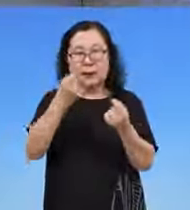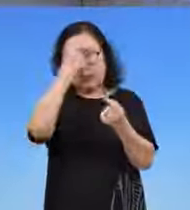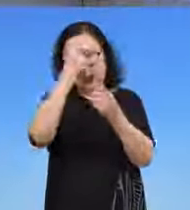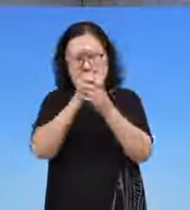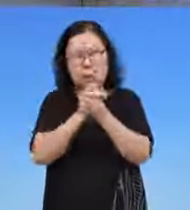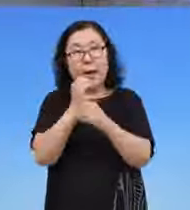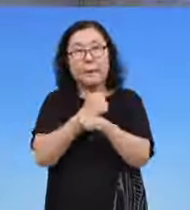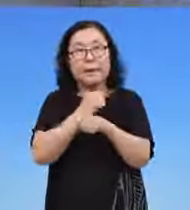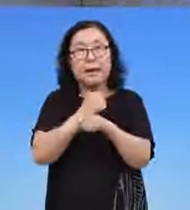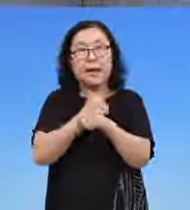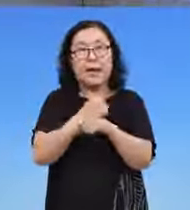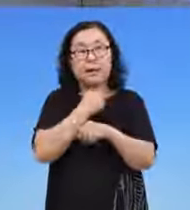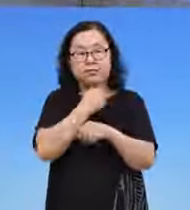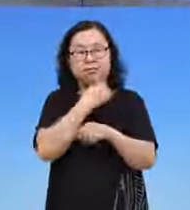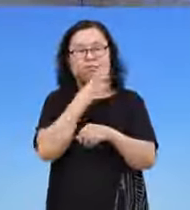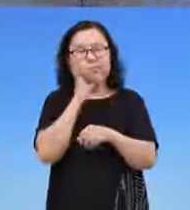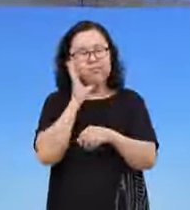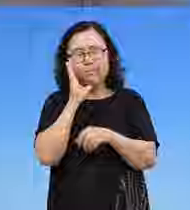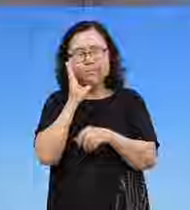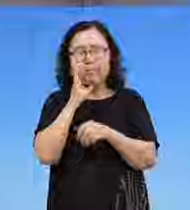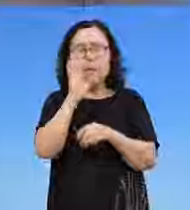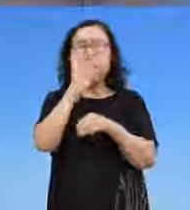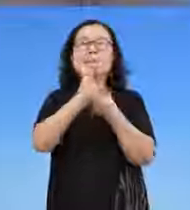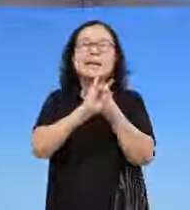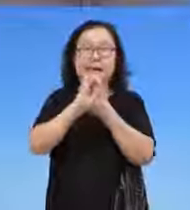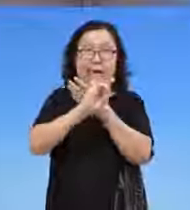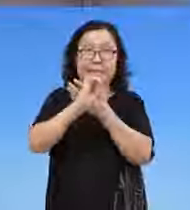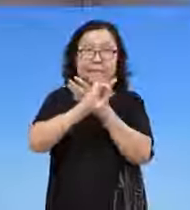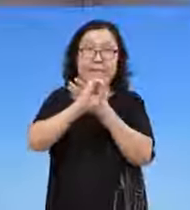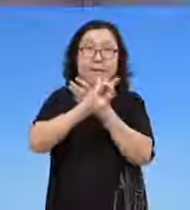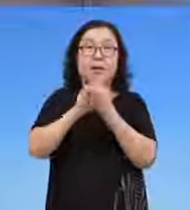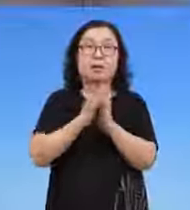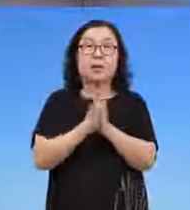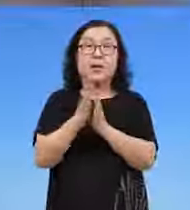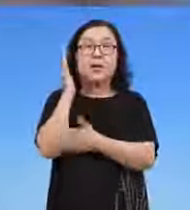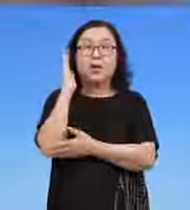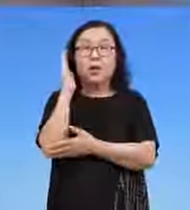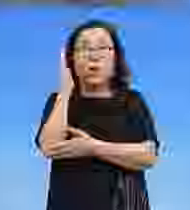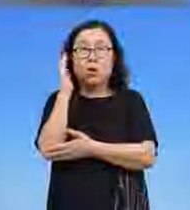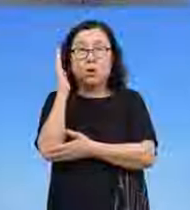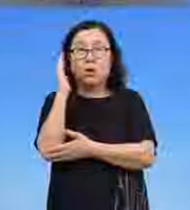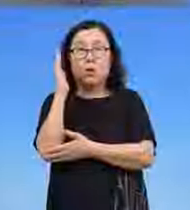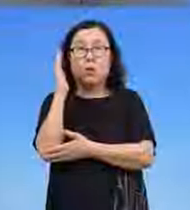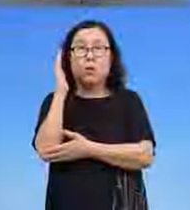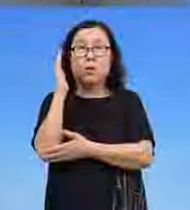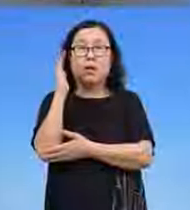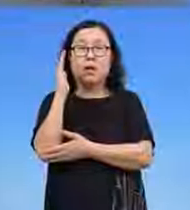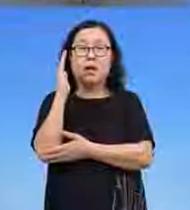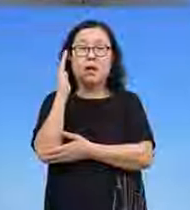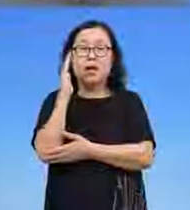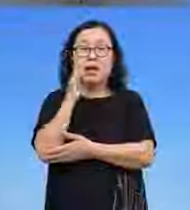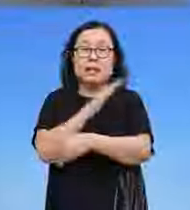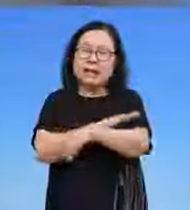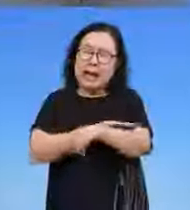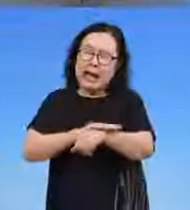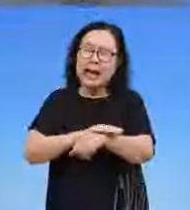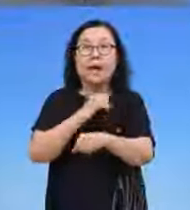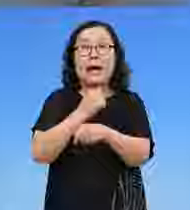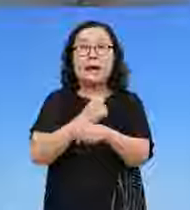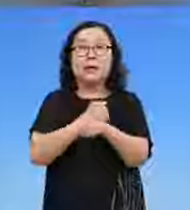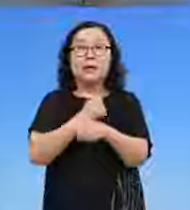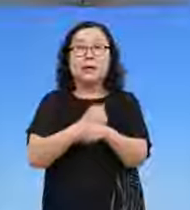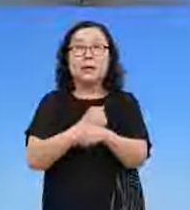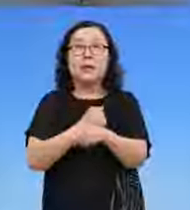나이 들었다 이런 핑계, 이제 목회 한 30년 해가지고 뭐 그냥 관록은 생기고 설교를 더 막 아주 세련되게 하는 거는 옛날에 비해